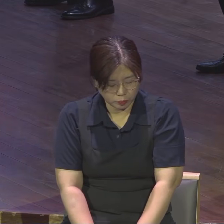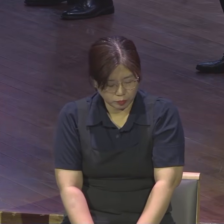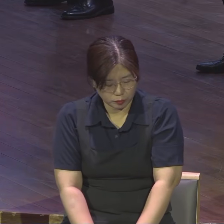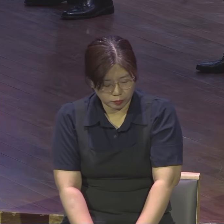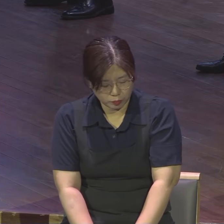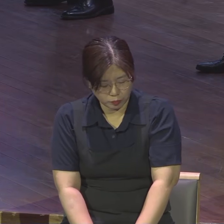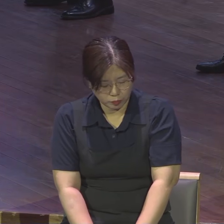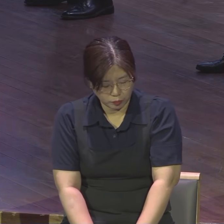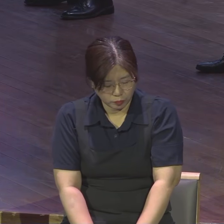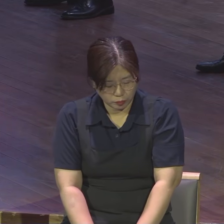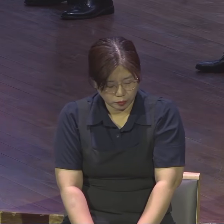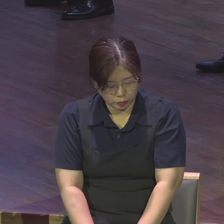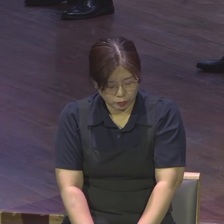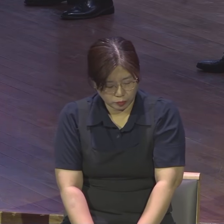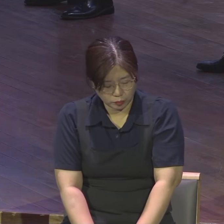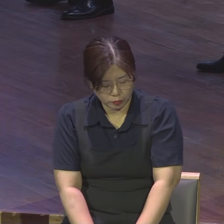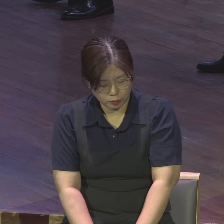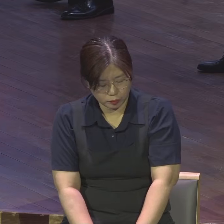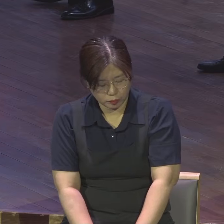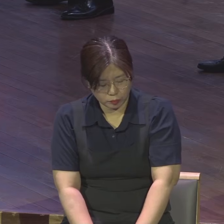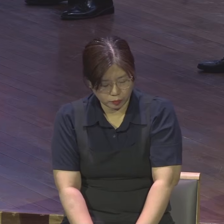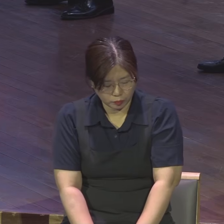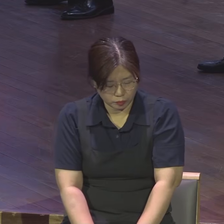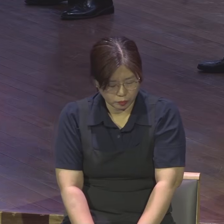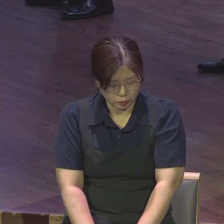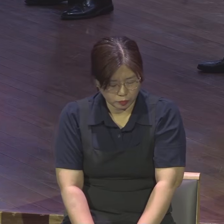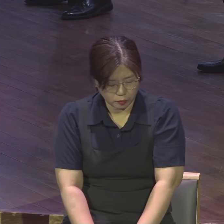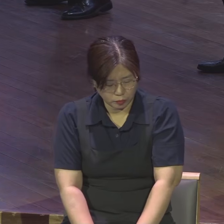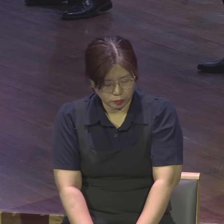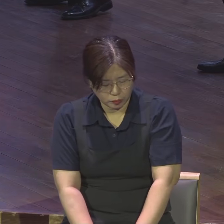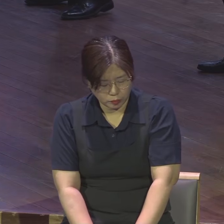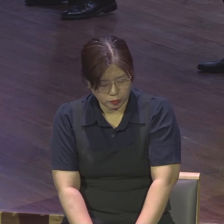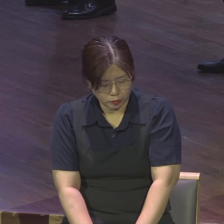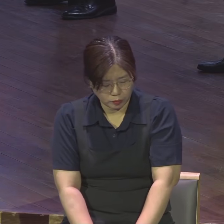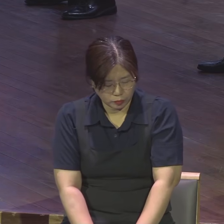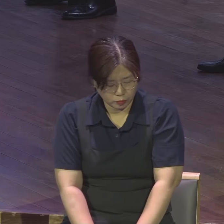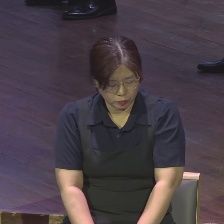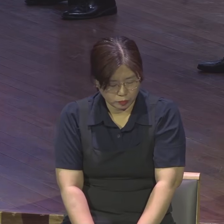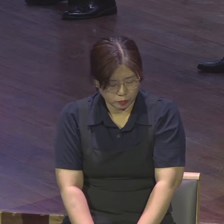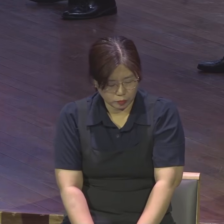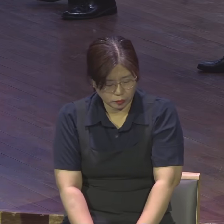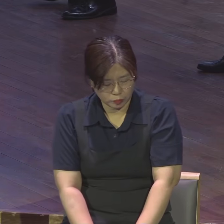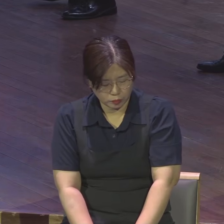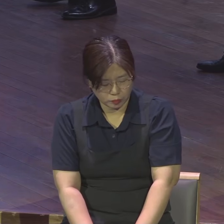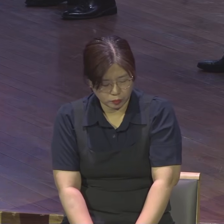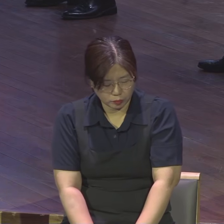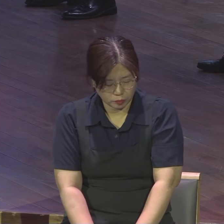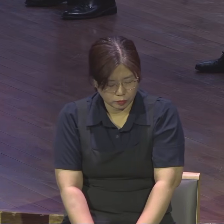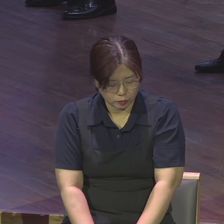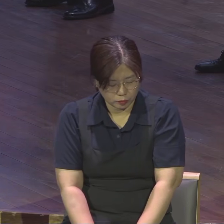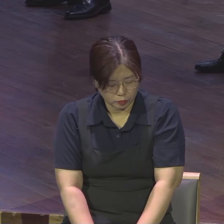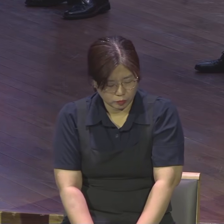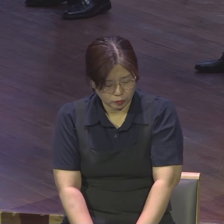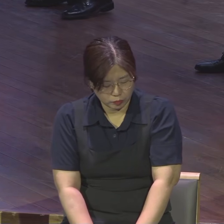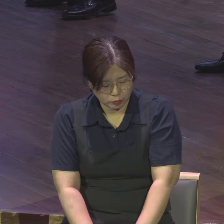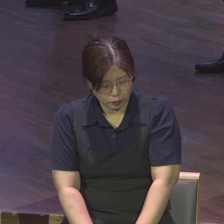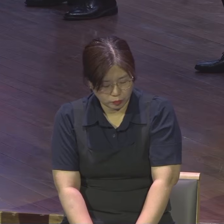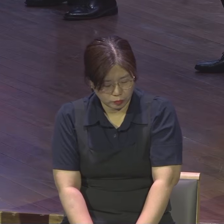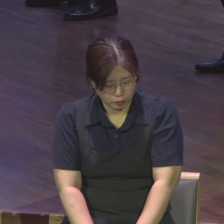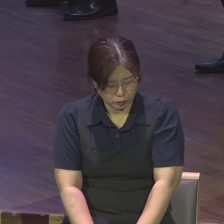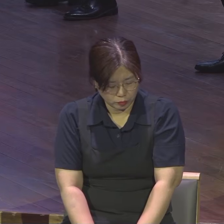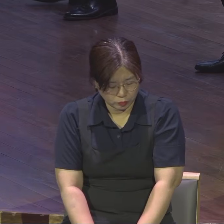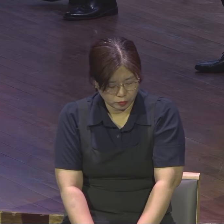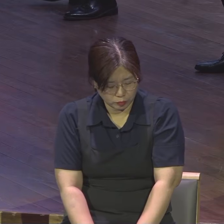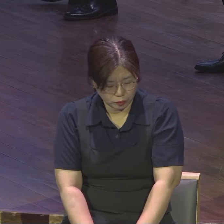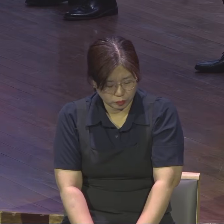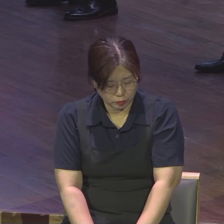하여 주시옵소서. 사람의 말이나 나의 생각을 믿지 아니하고 오직 하나님 말씀만을 믿는 믿음으로